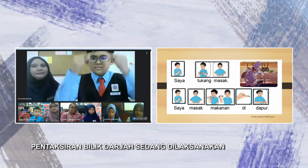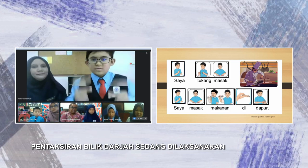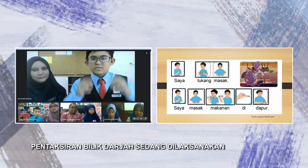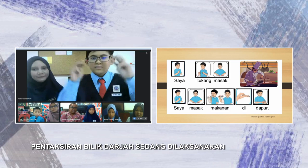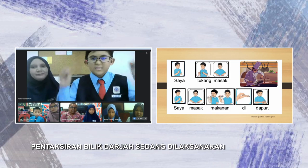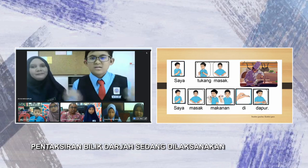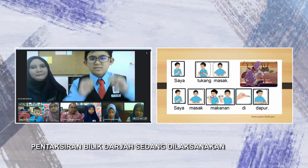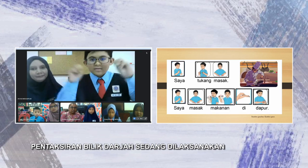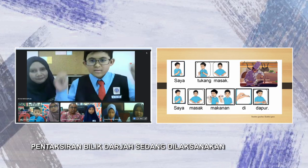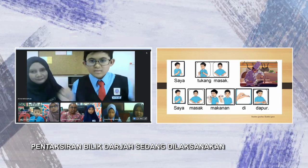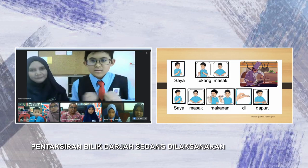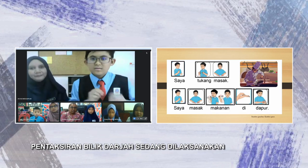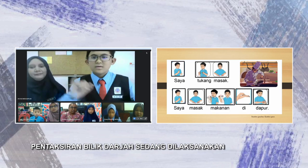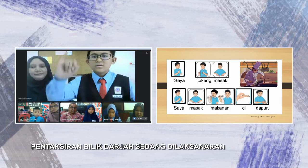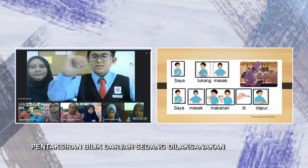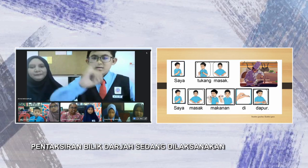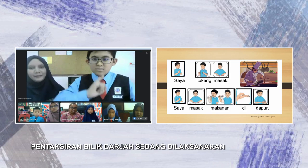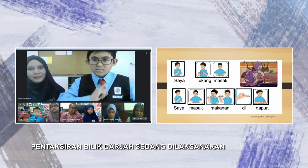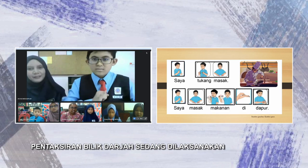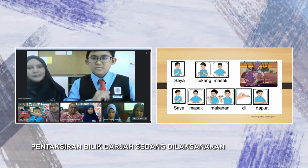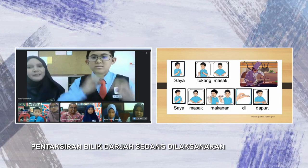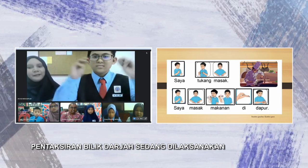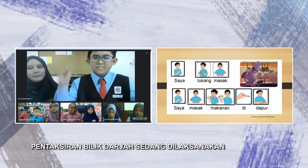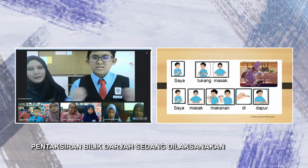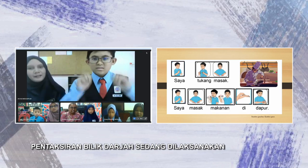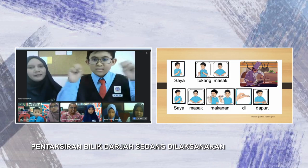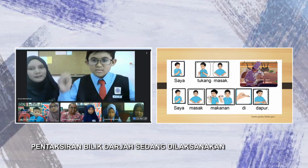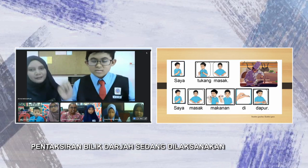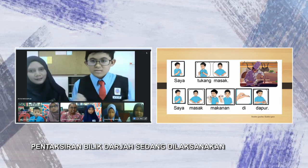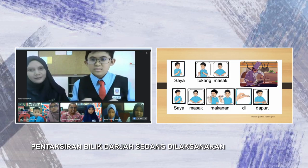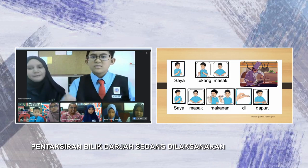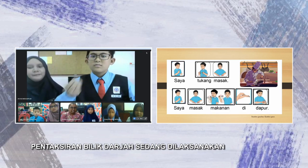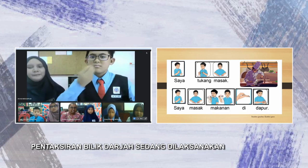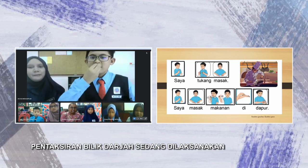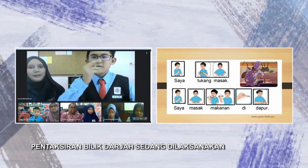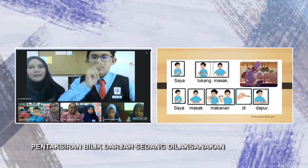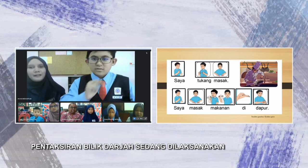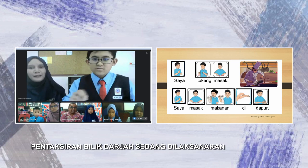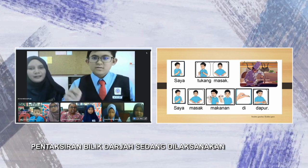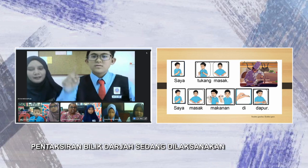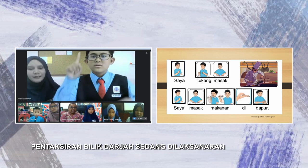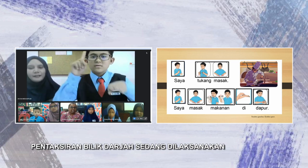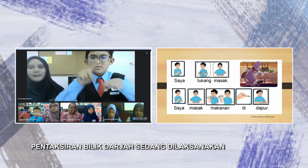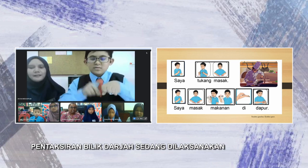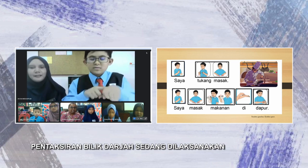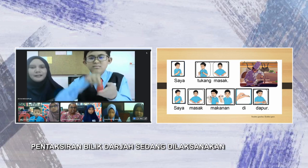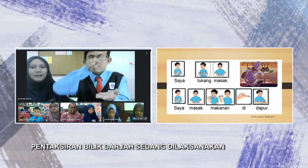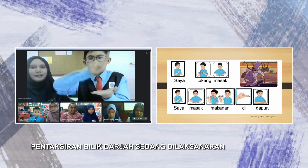Saya bukan masak. Bagus. Okey, saya masak